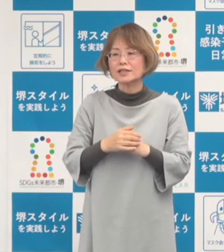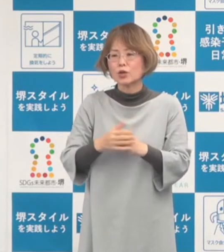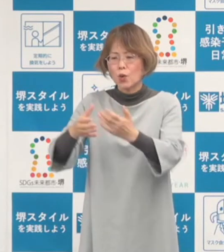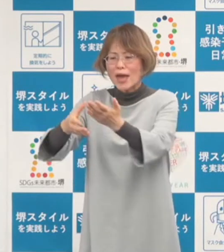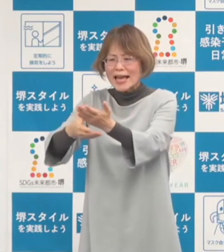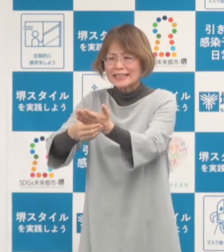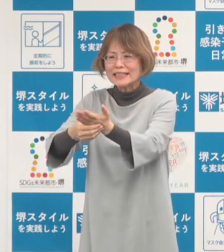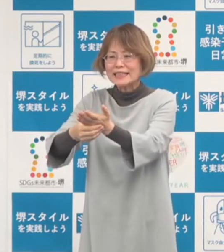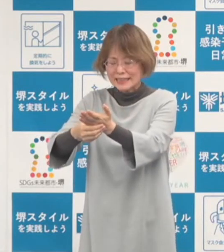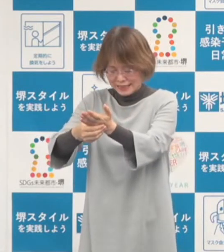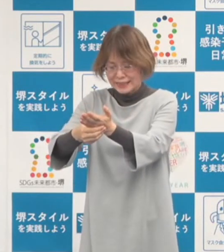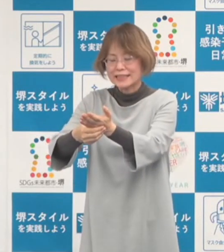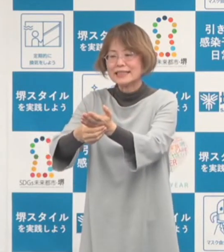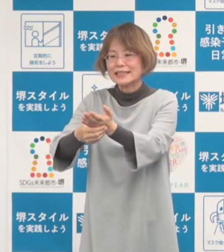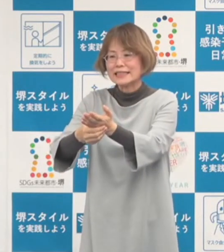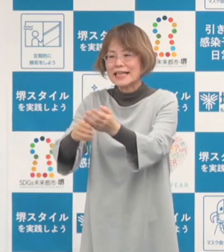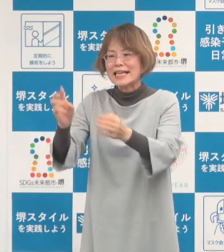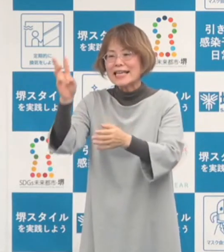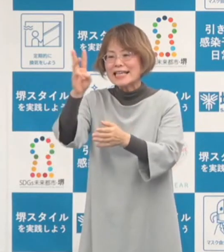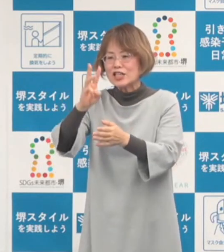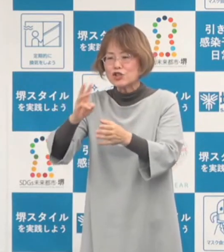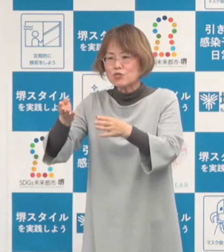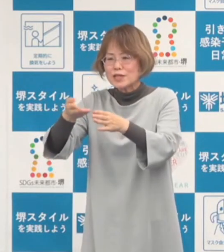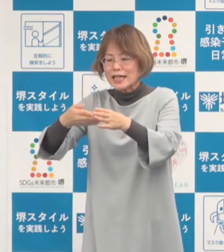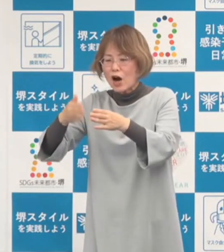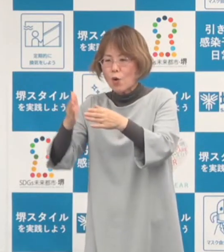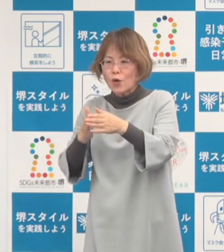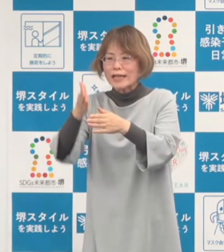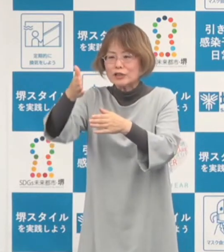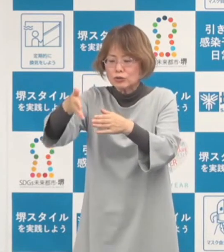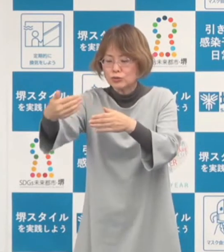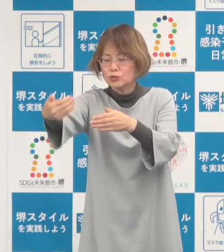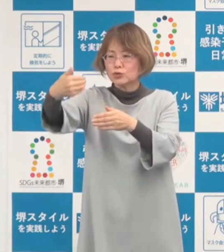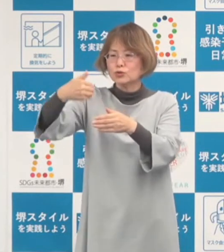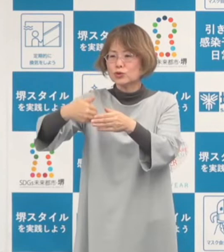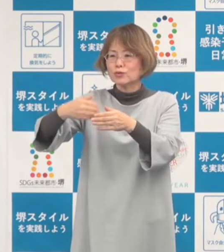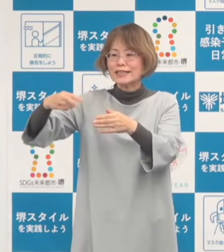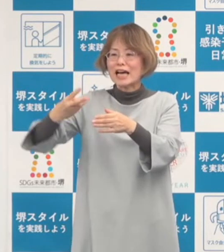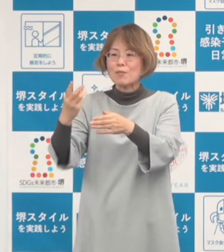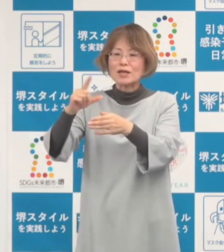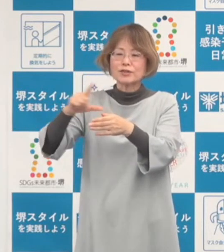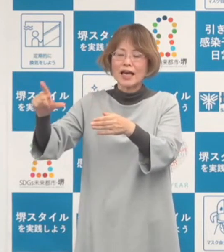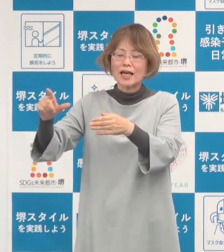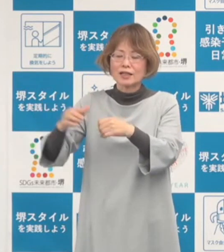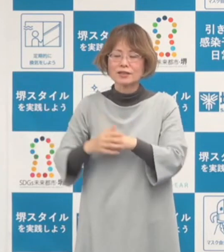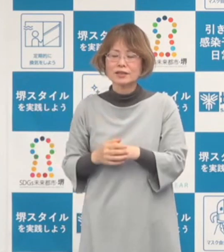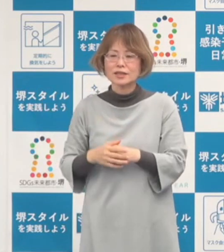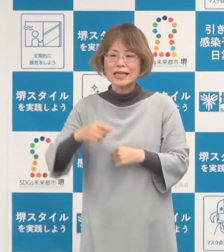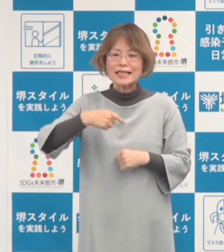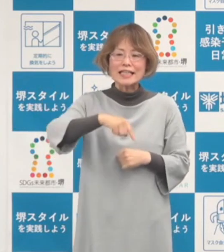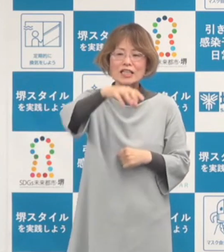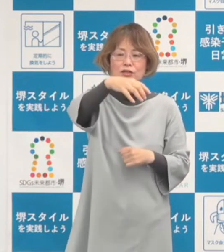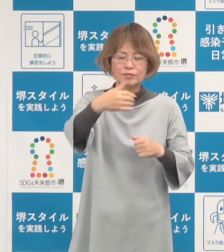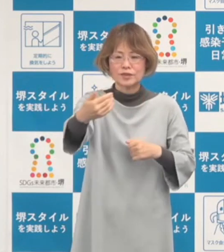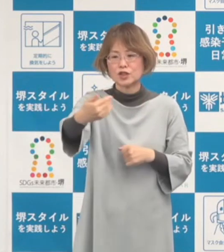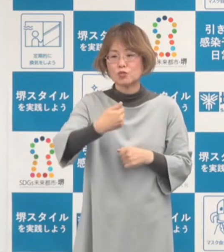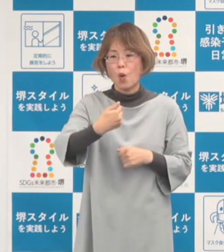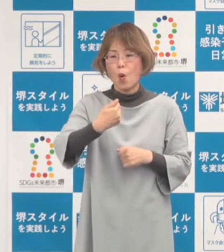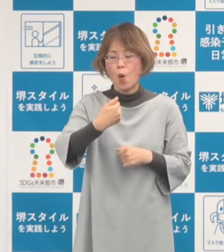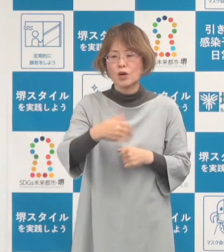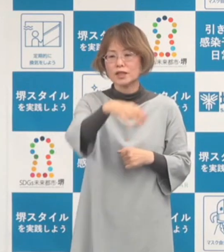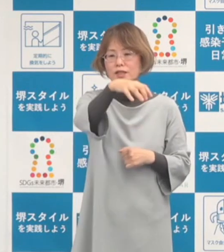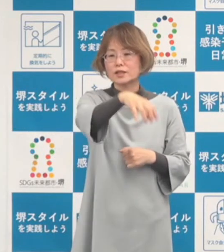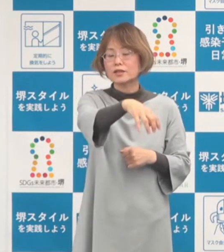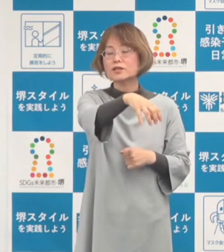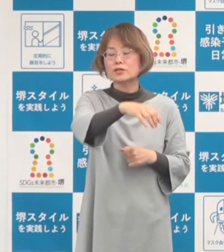の駅から出る場合だけ300円になります。 でも、もう一つ行き先としては、では具体的な行き先としては、ここ